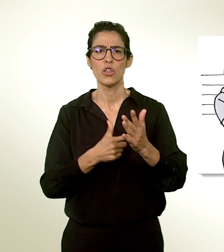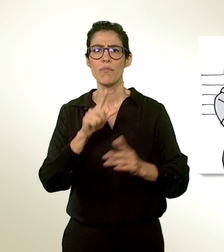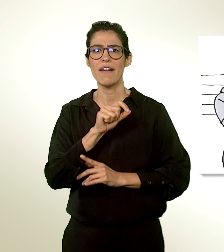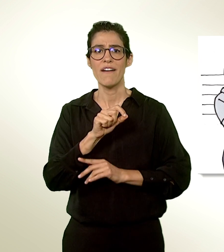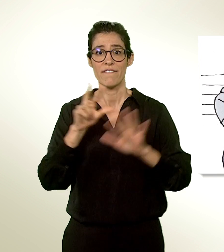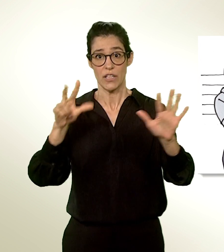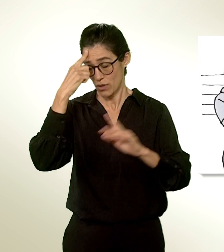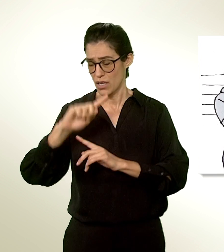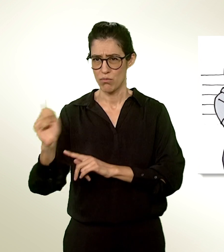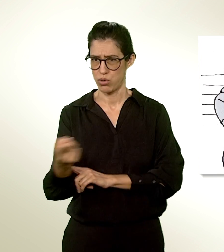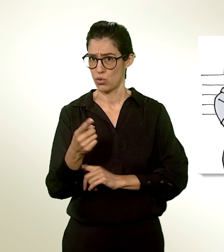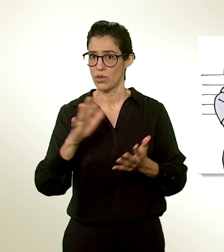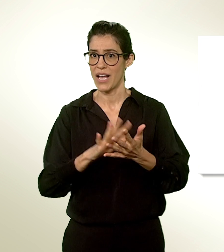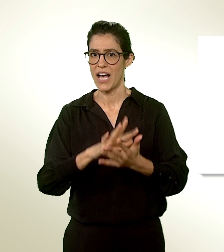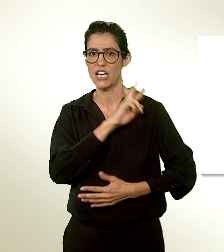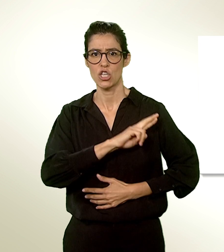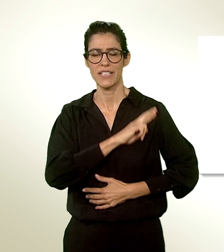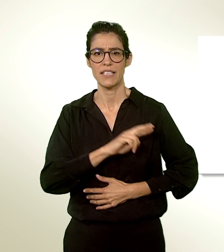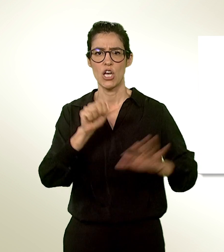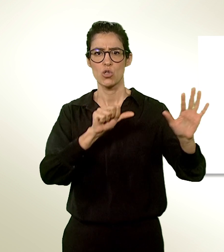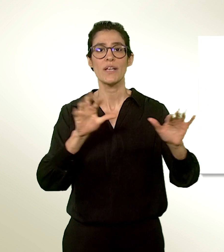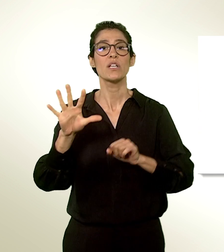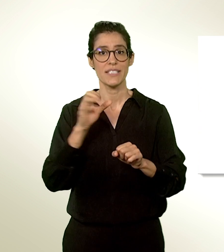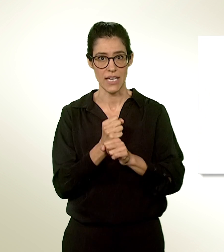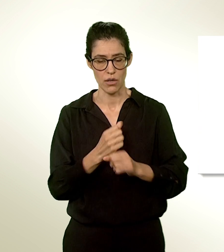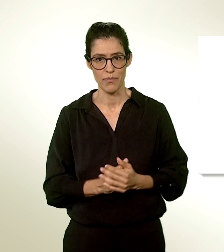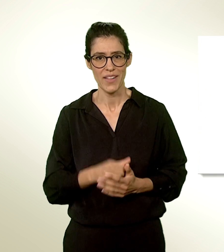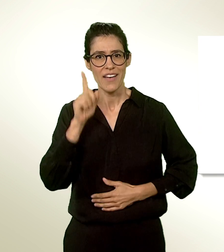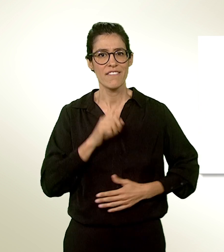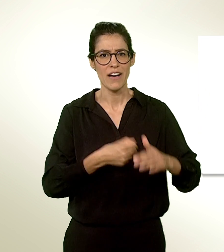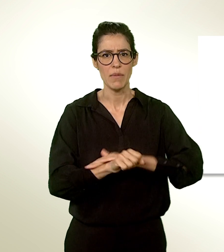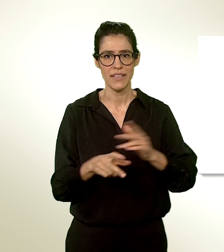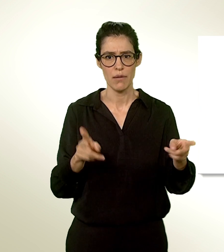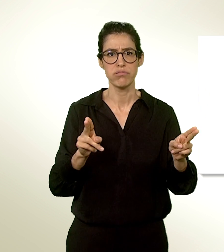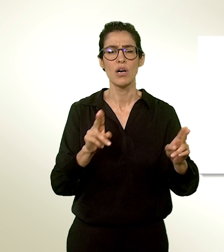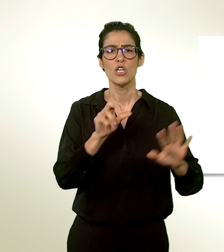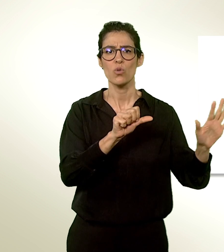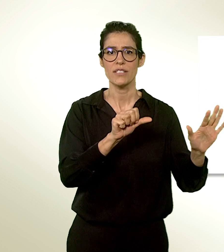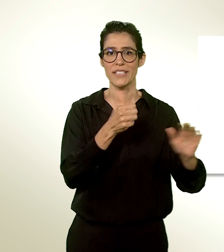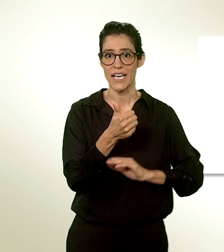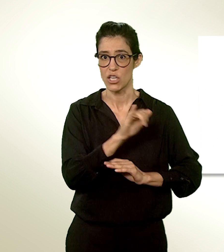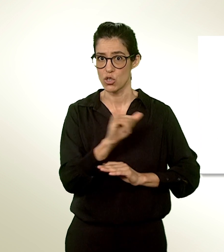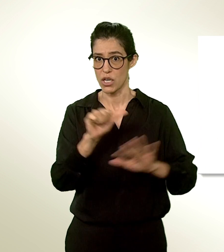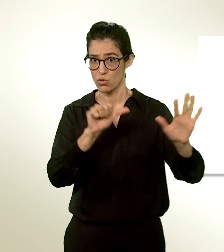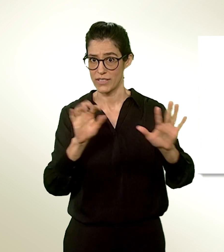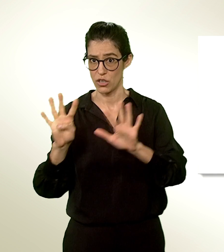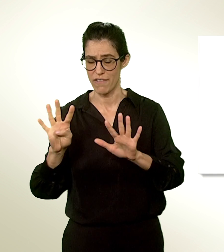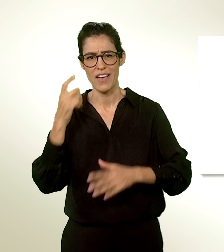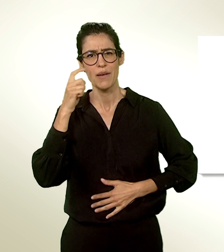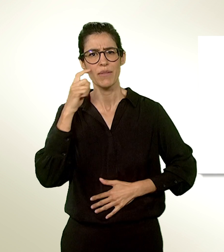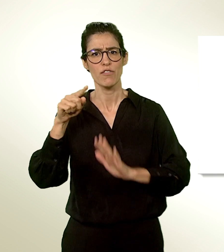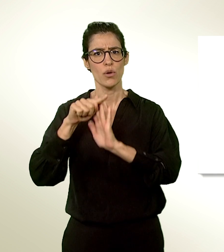en 2028. Pour les femmes nées entre 1961 et 1969, des mesures de compensation sont